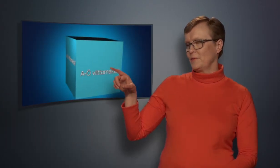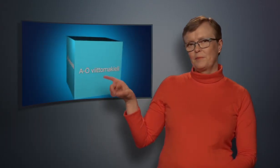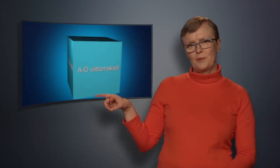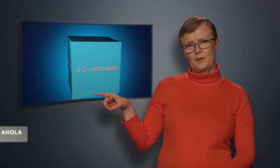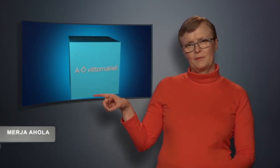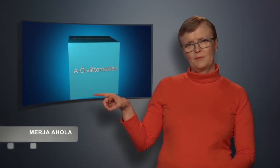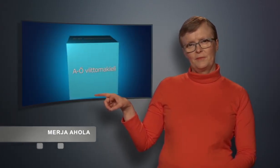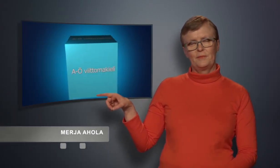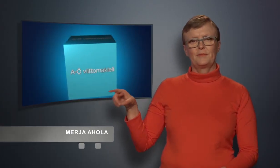P.